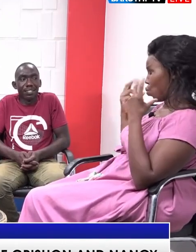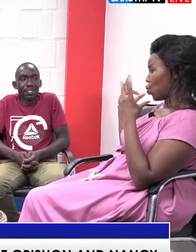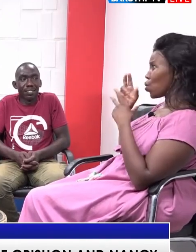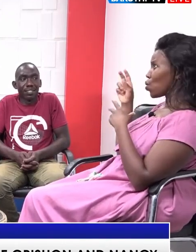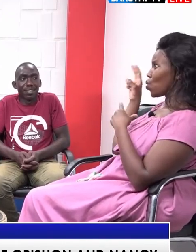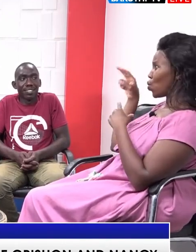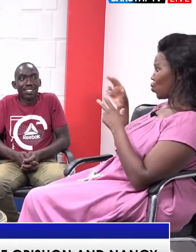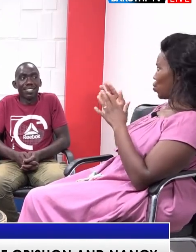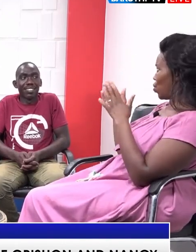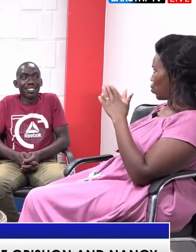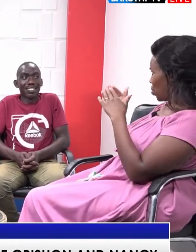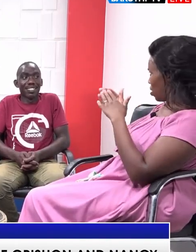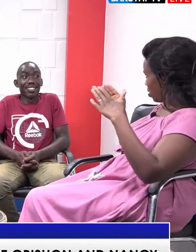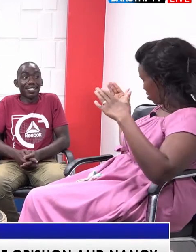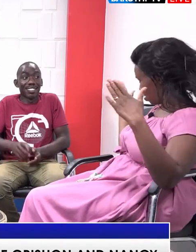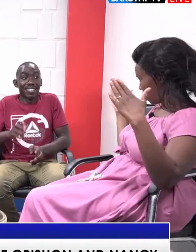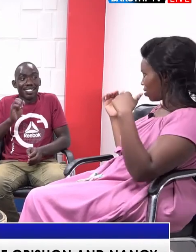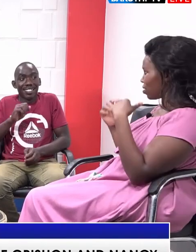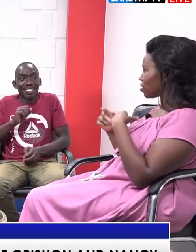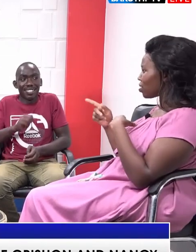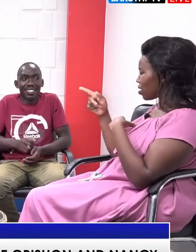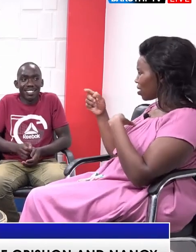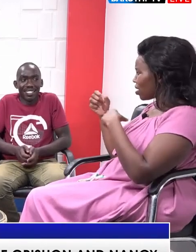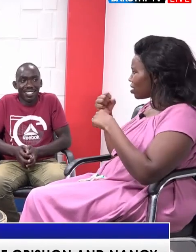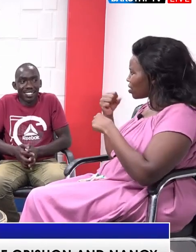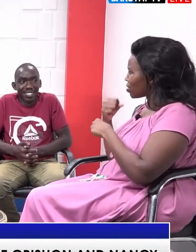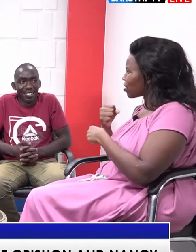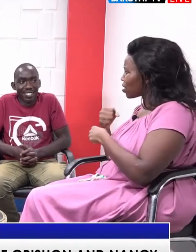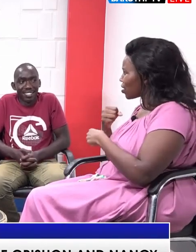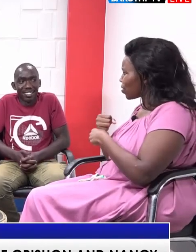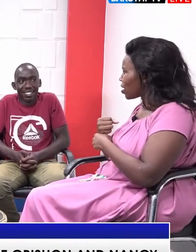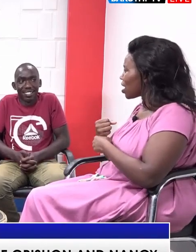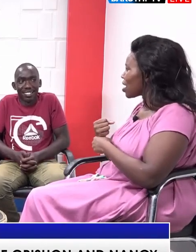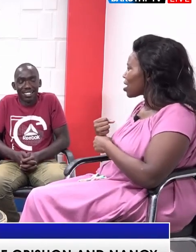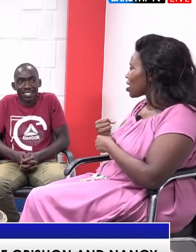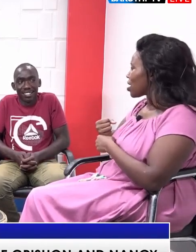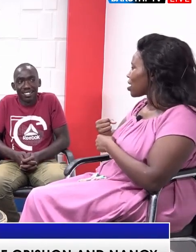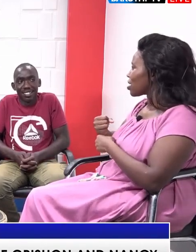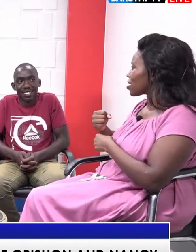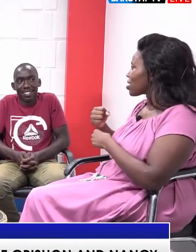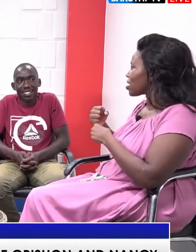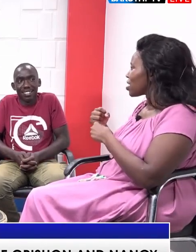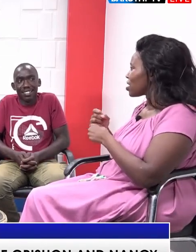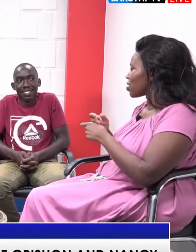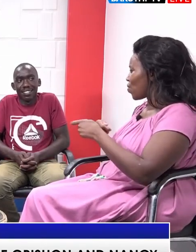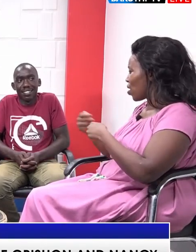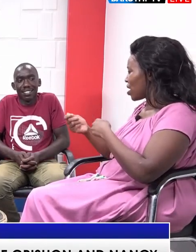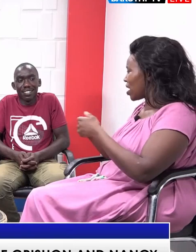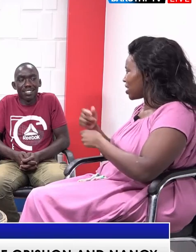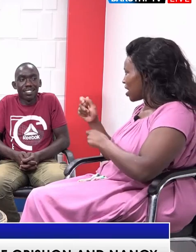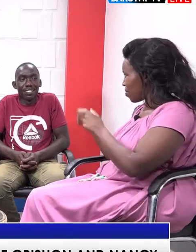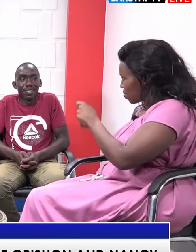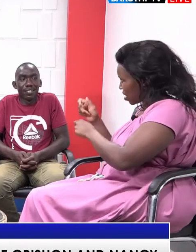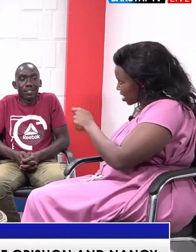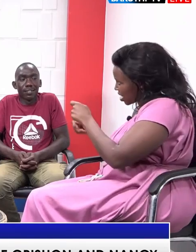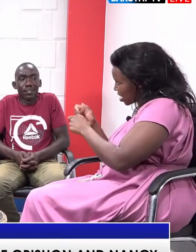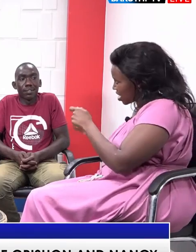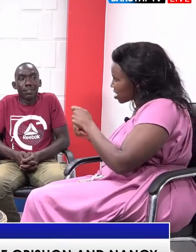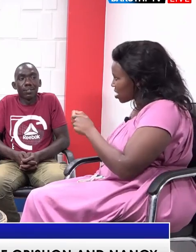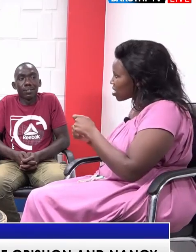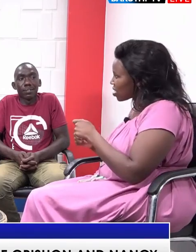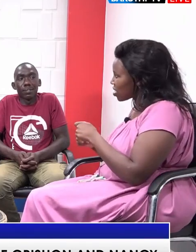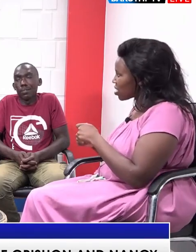sababu ungemnyima ruhusa. I know, I'm sure you shared. Yes. Na akakwambia ni sawa. Yes. So thank you so much kwa kumruhusu